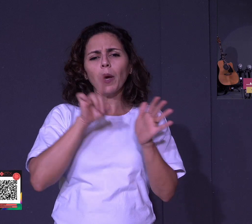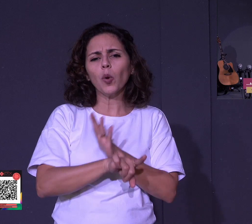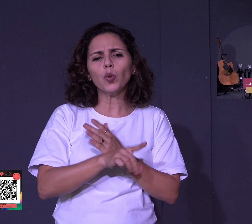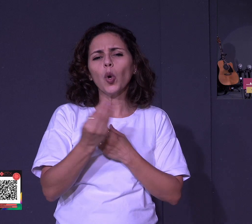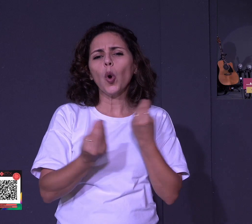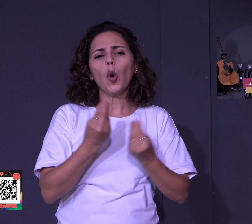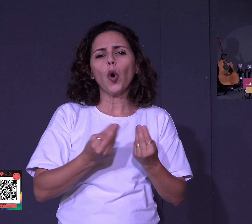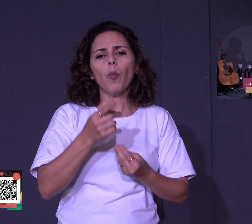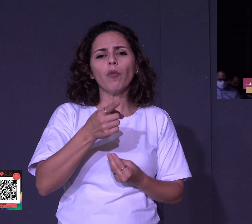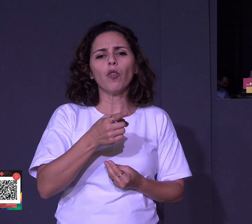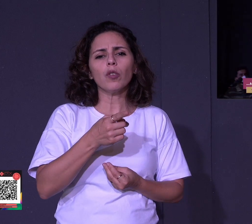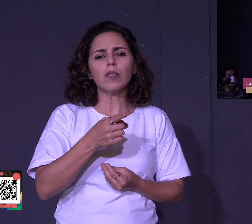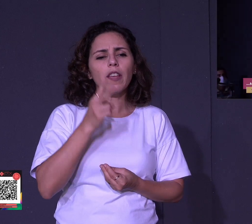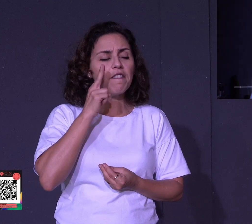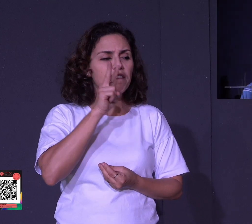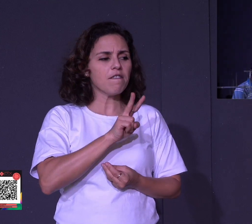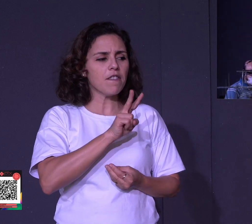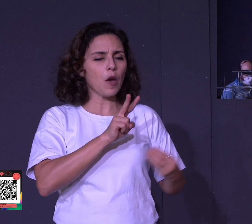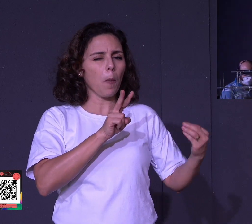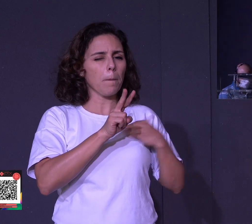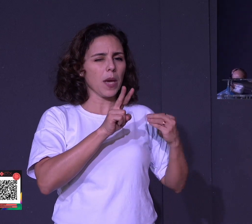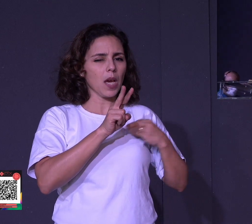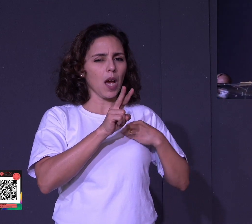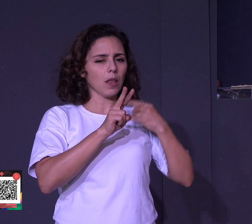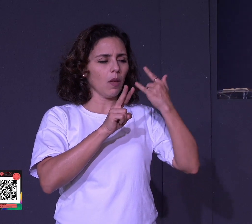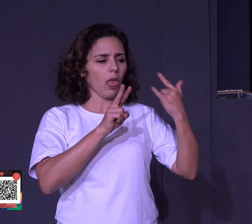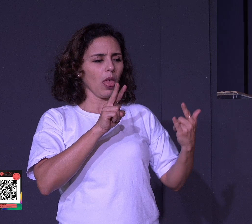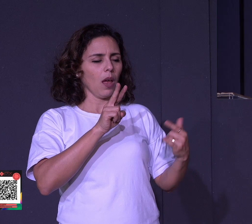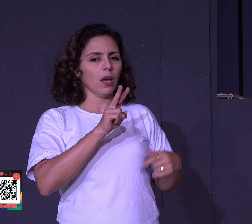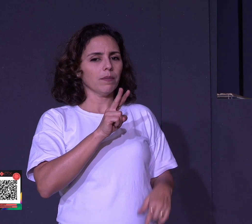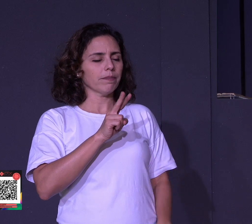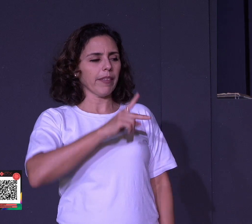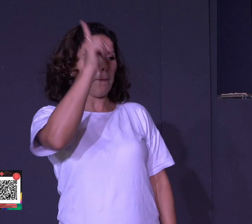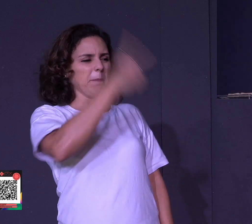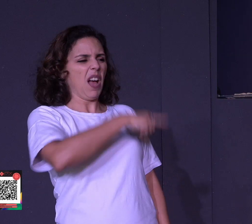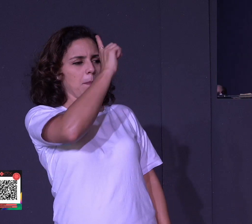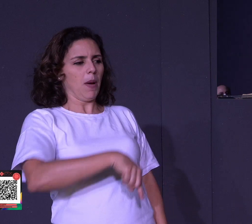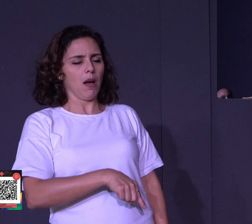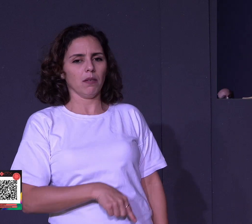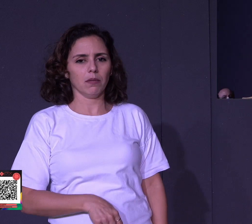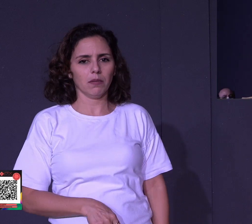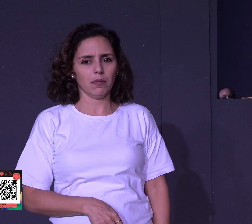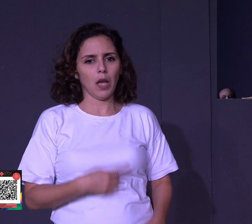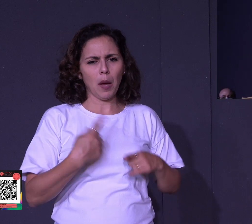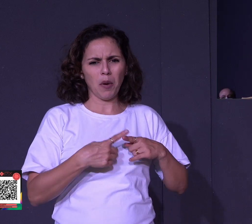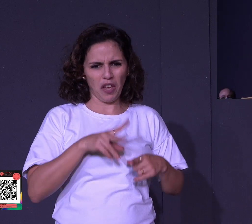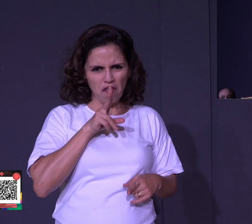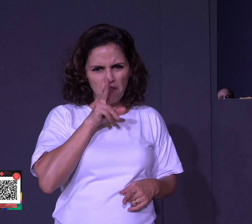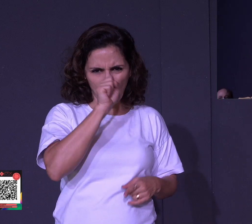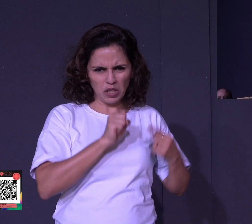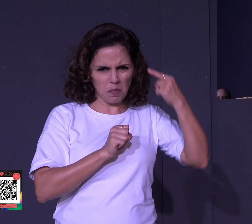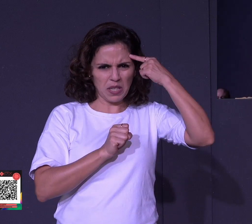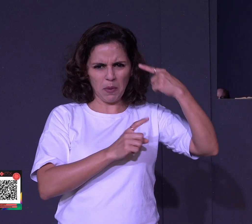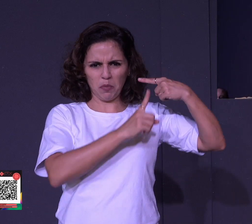Como é que você diz não ao pecado? Se for na força do pensamento positivo, pode anotar, você vai cair. Se você